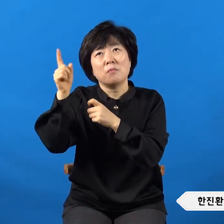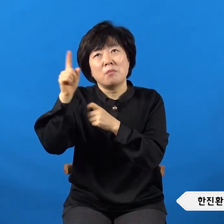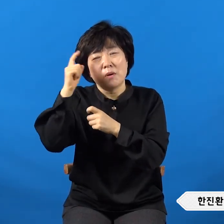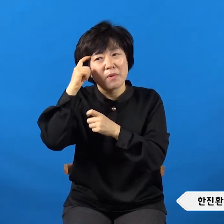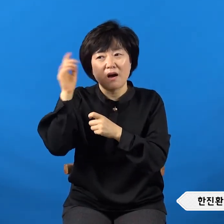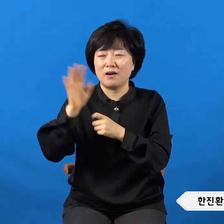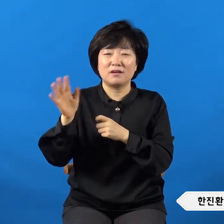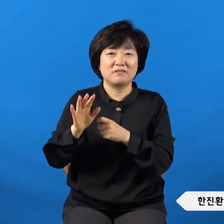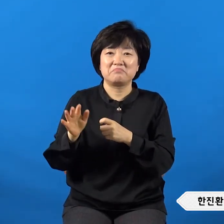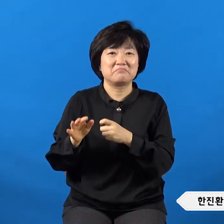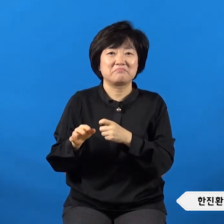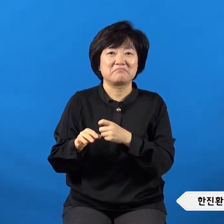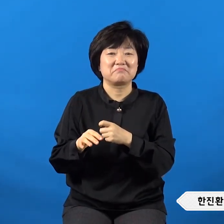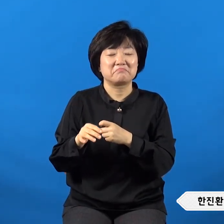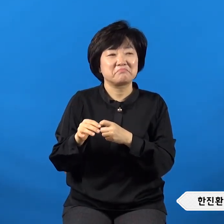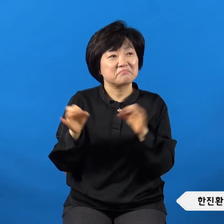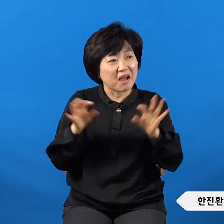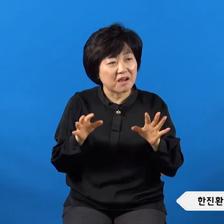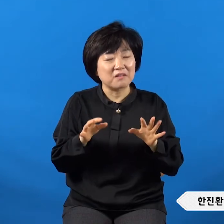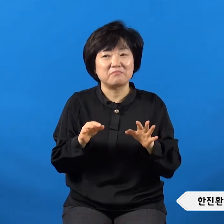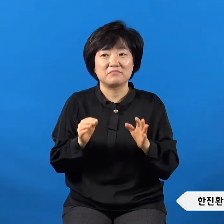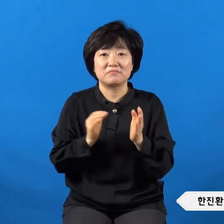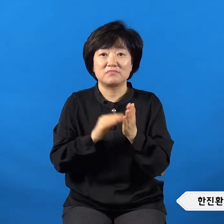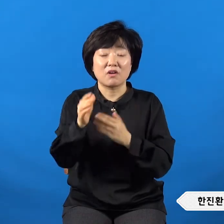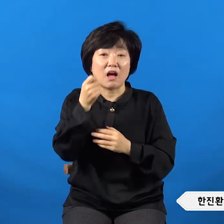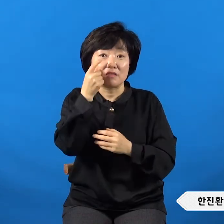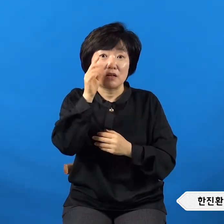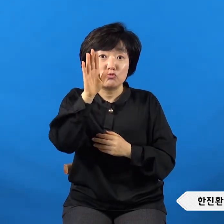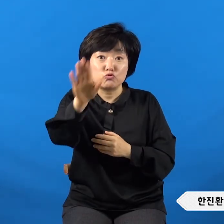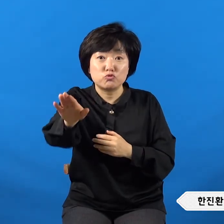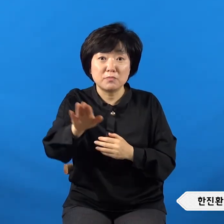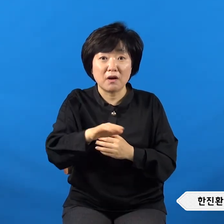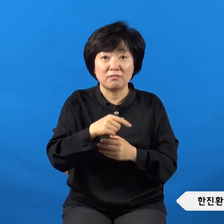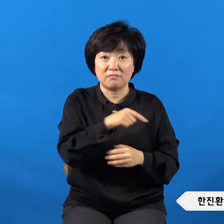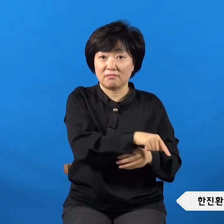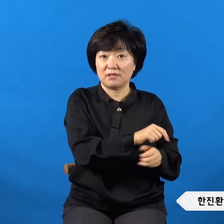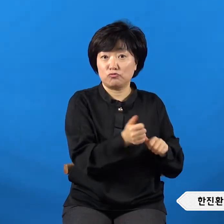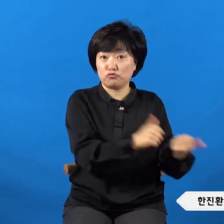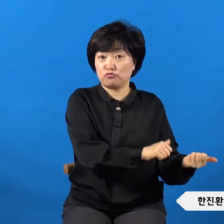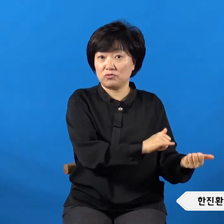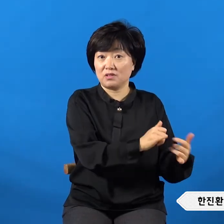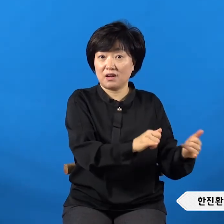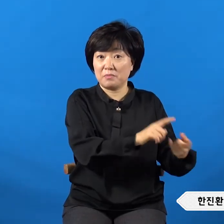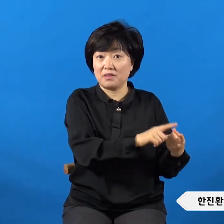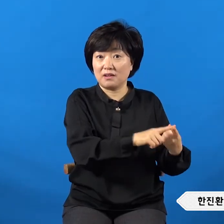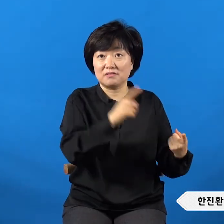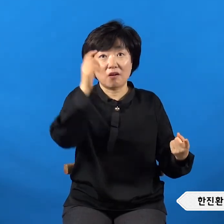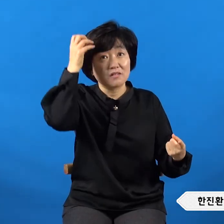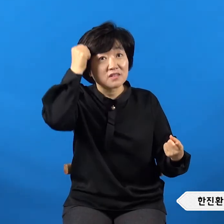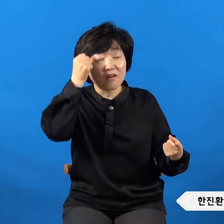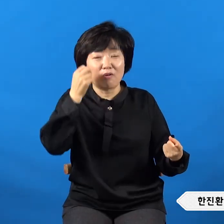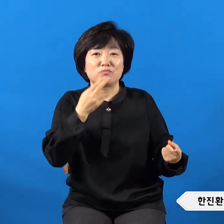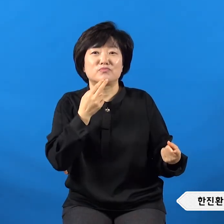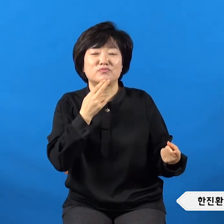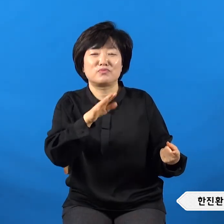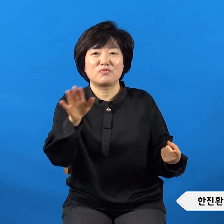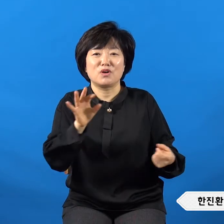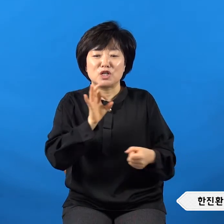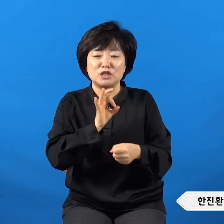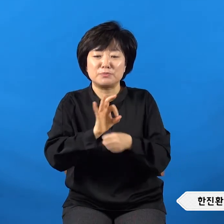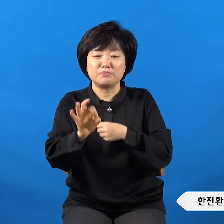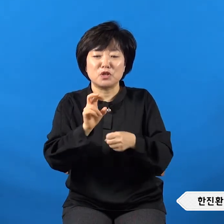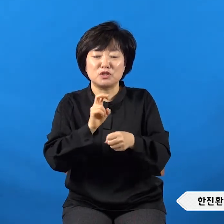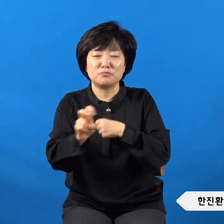합니다. 한 달쯤 지나면 그 슬프고 좀 희미해질 것입니다. 10년,